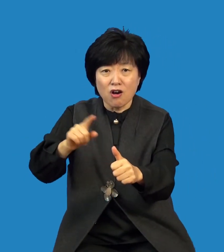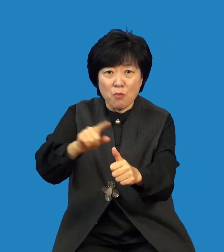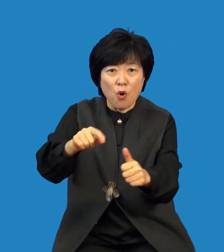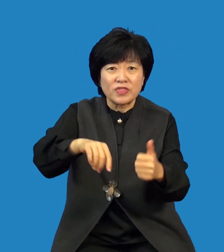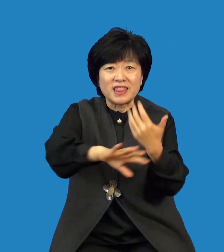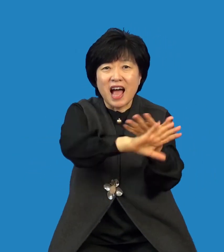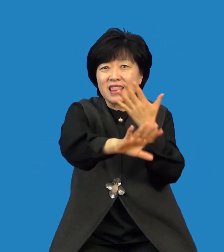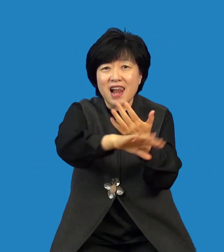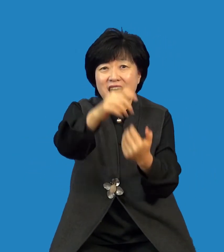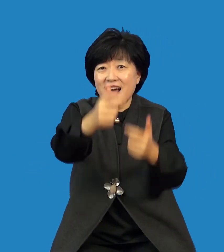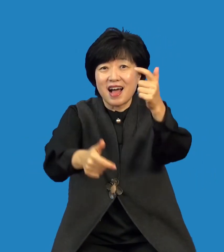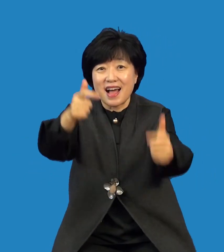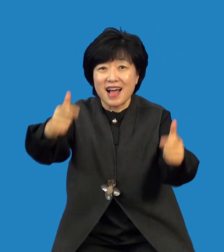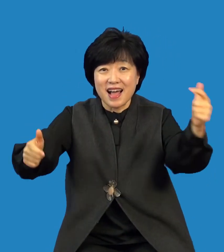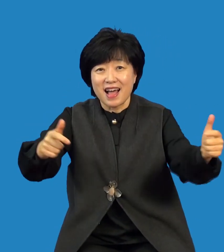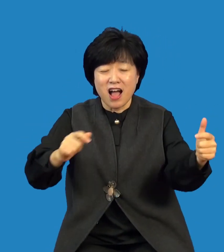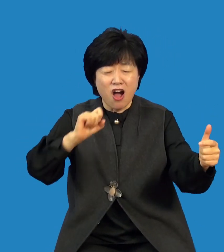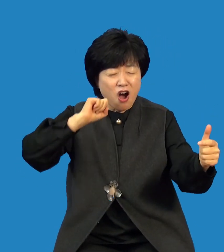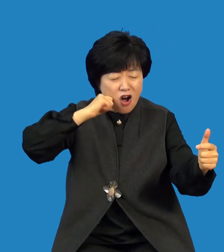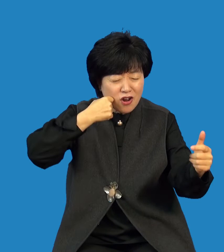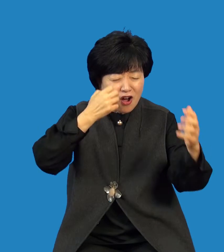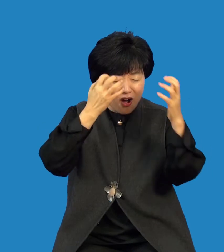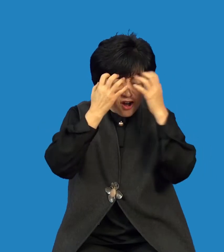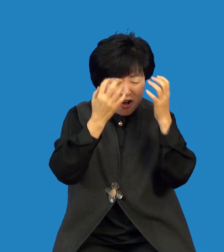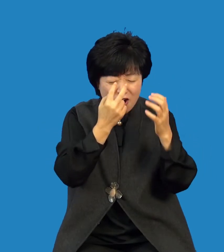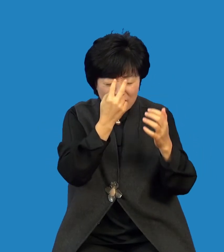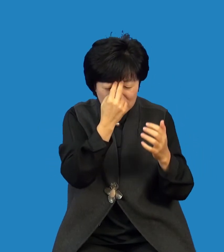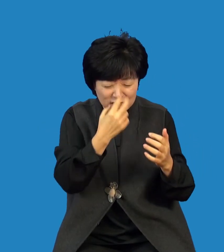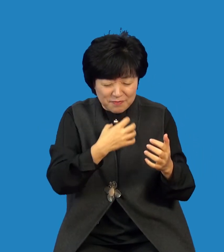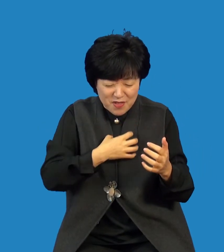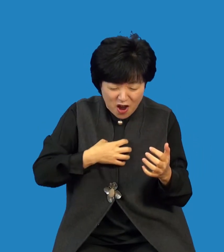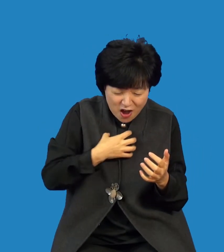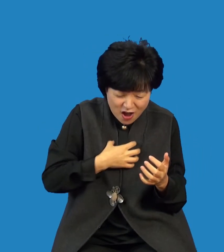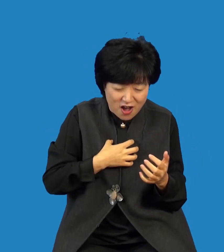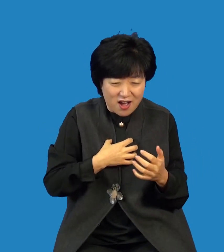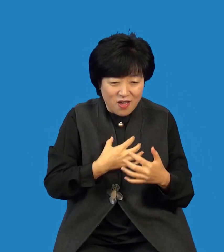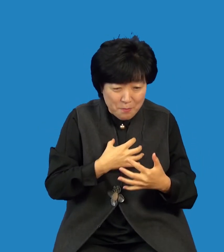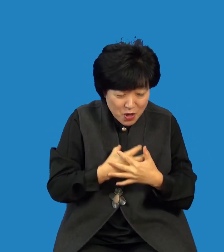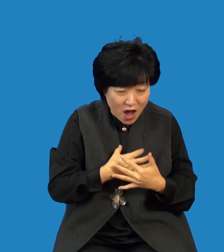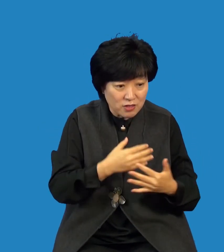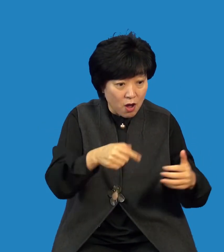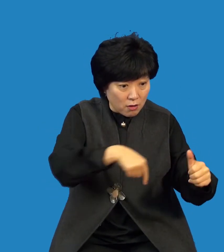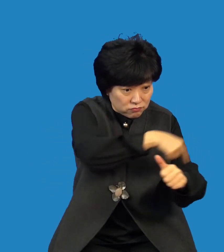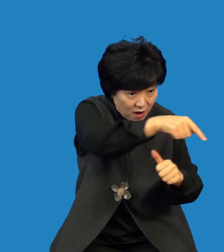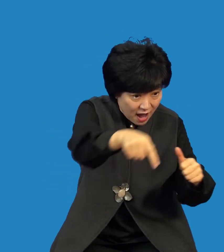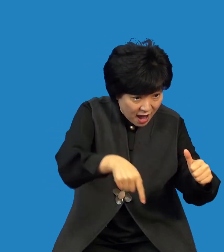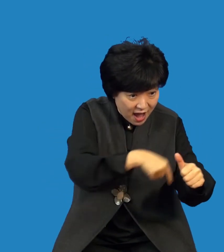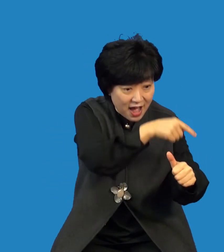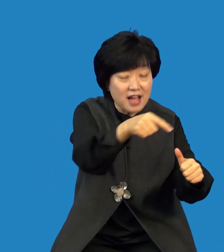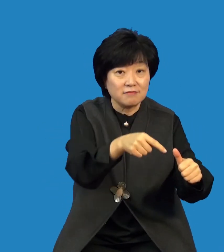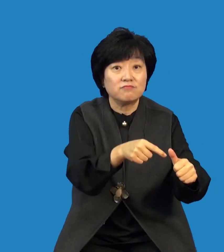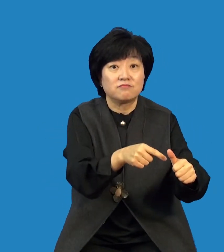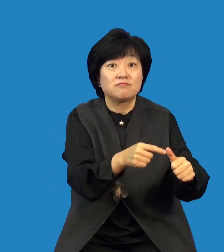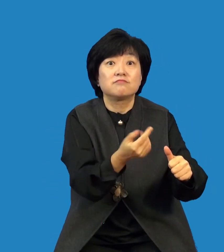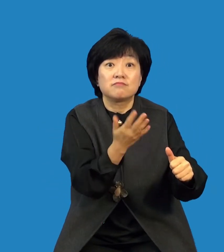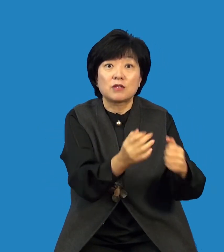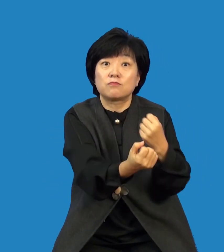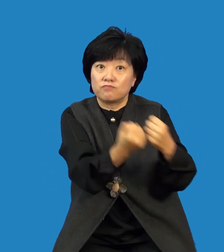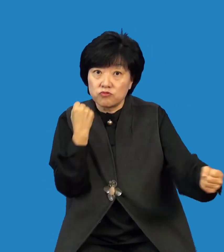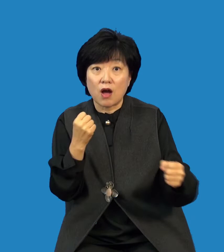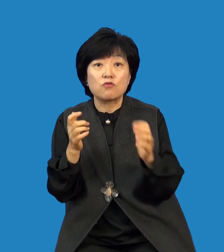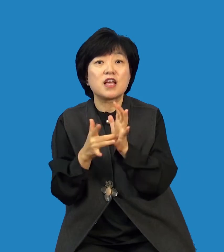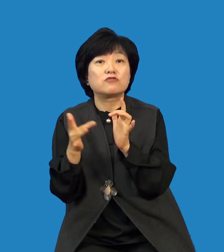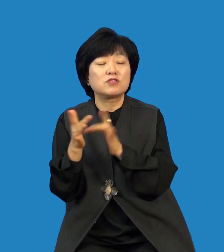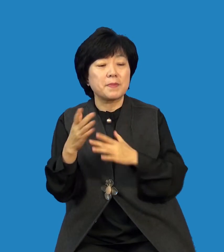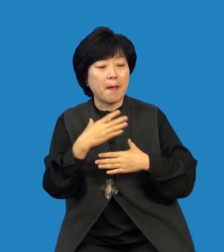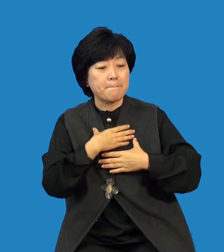보면은 참 어려운 환경들이 있지요. 계속 근심하게 되고 불안하게 되고 또 염려할 수밖에 없는 상황들이 있지만, 환경들이 있지만, 이때